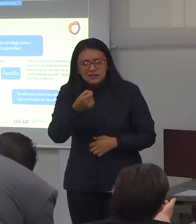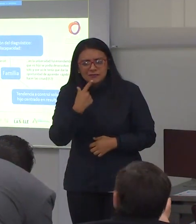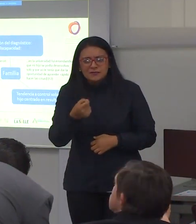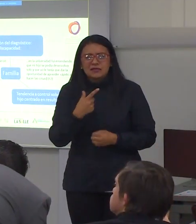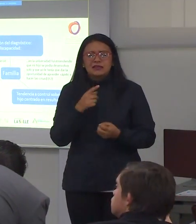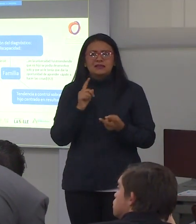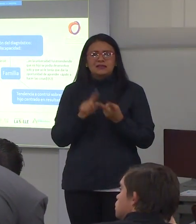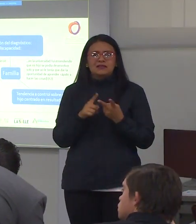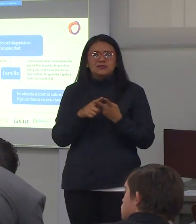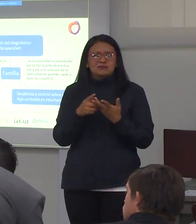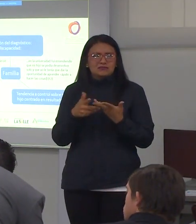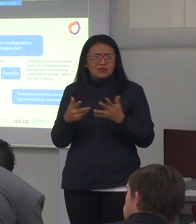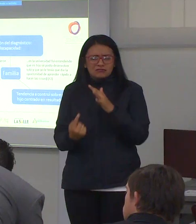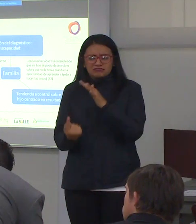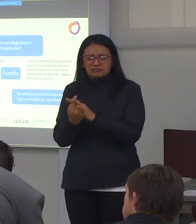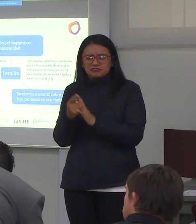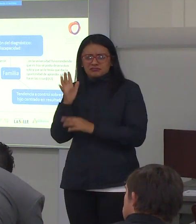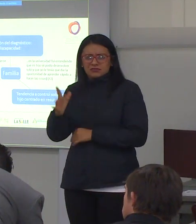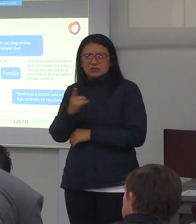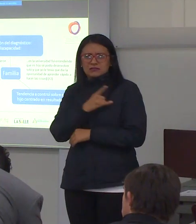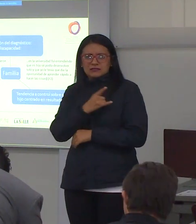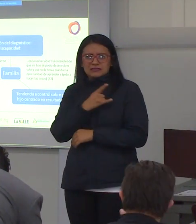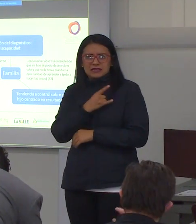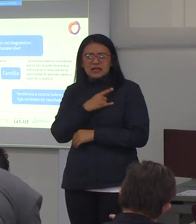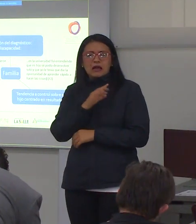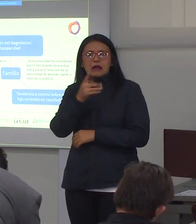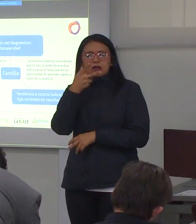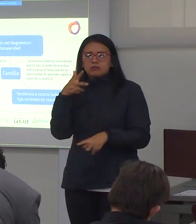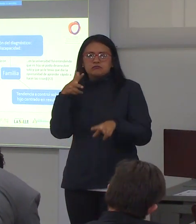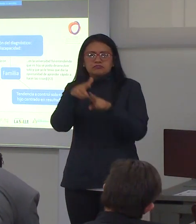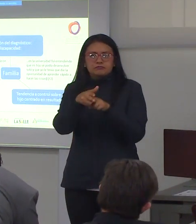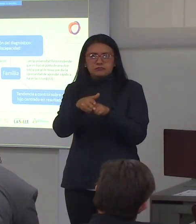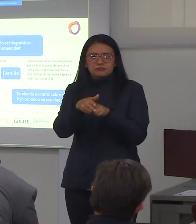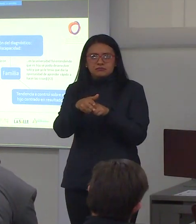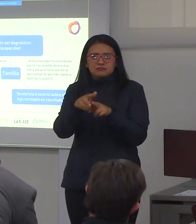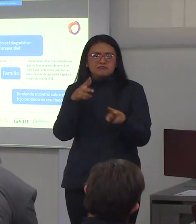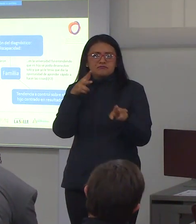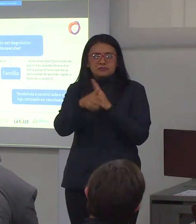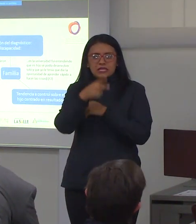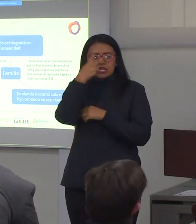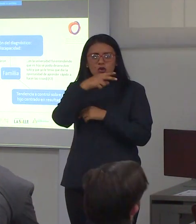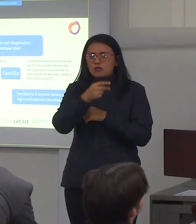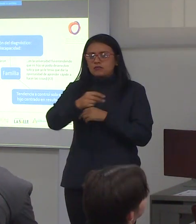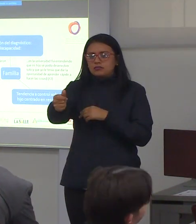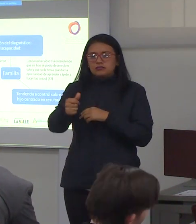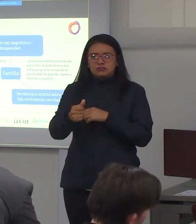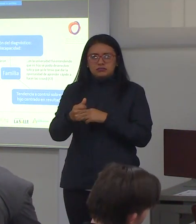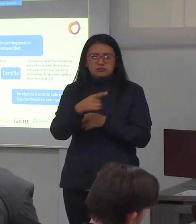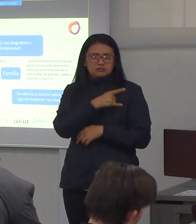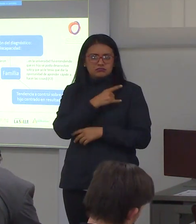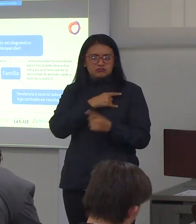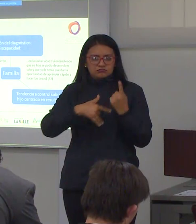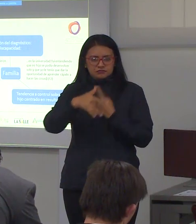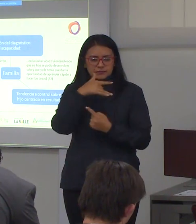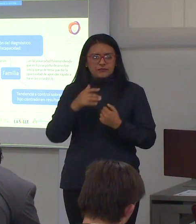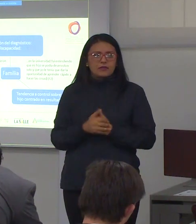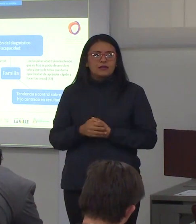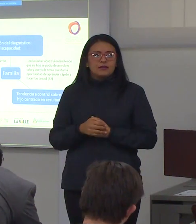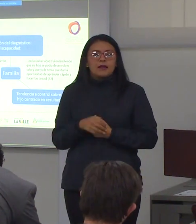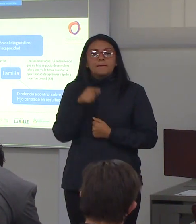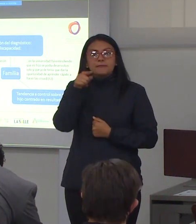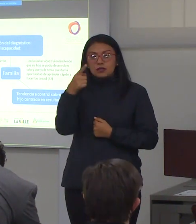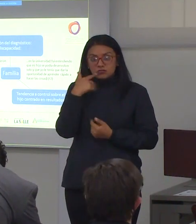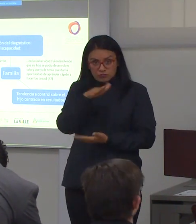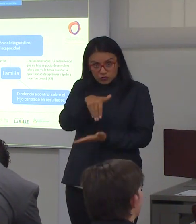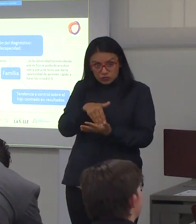en la educación superior entonces se suspendiera al hijo digamos del contexto universitario sin embargo esa no